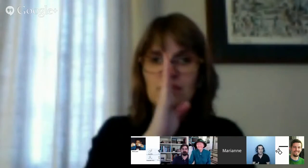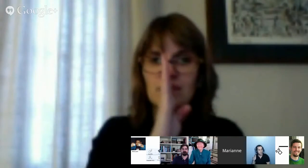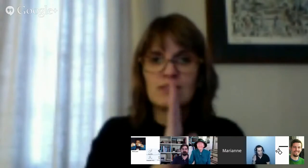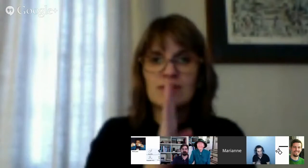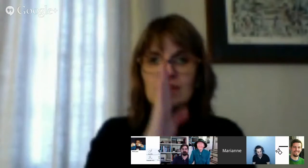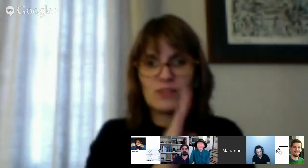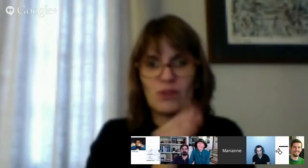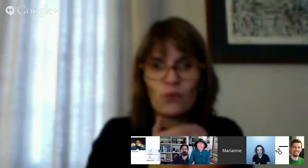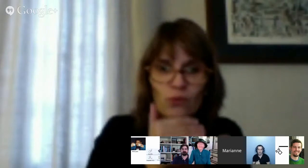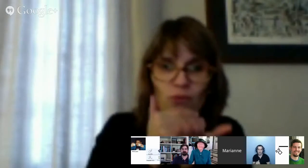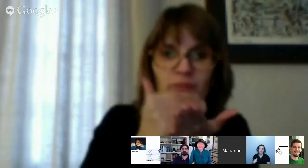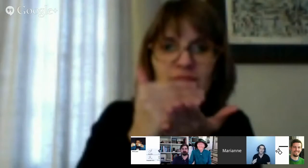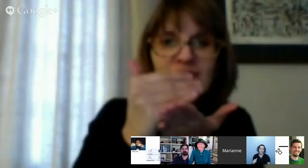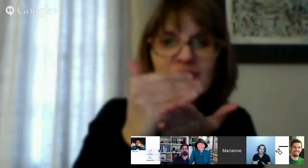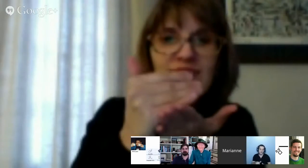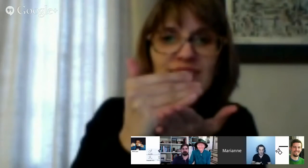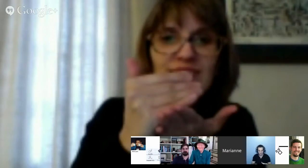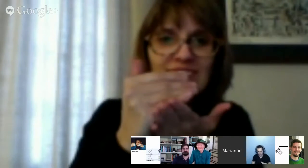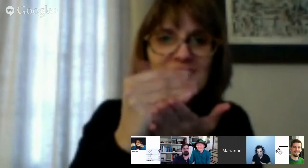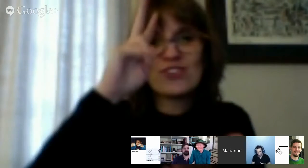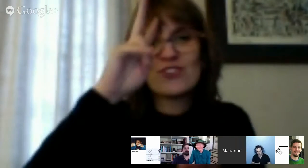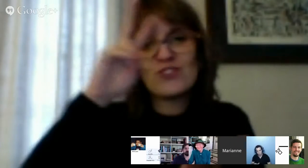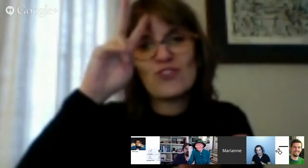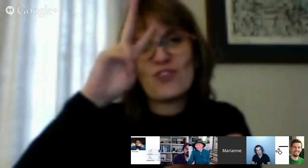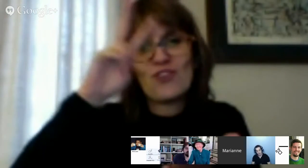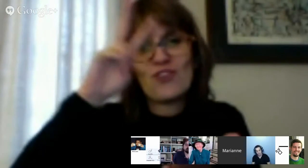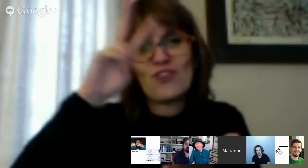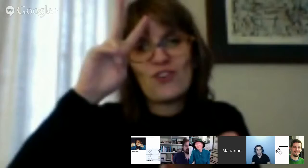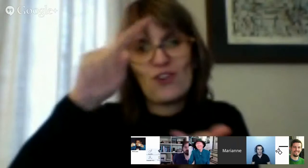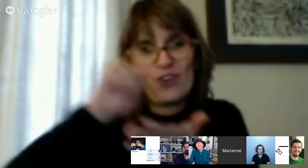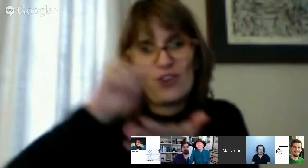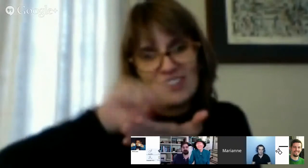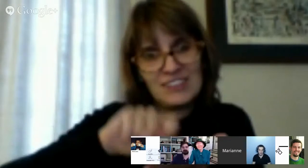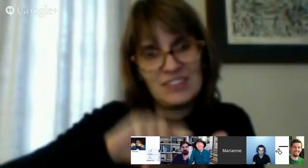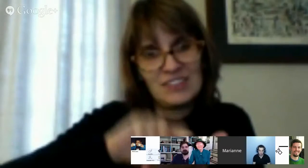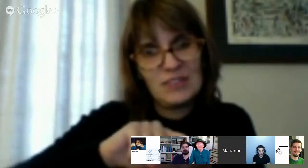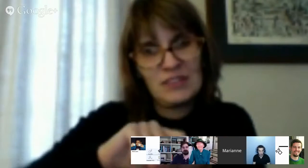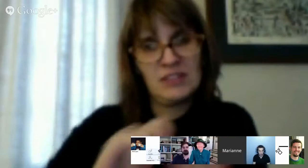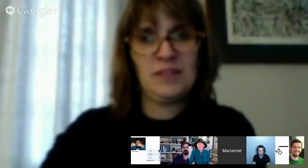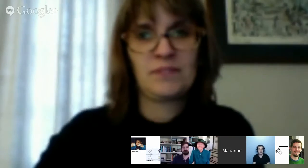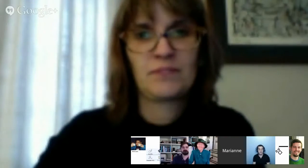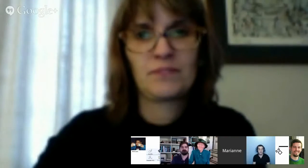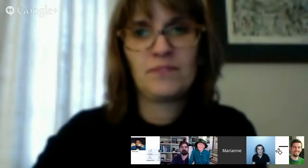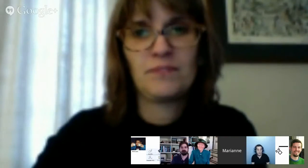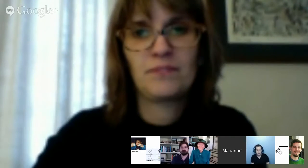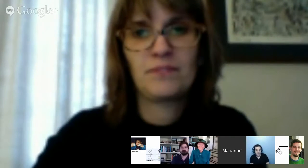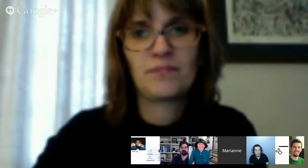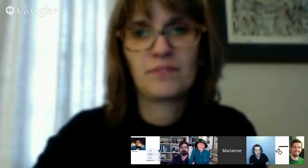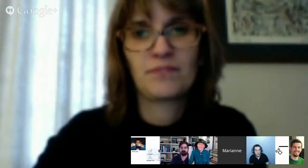onde tinham configuração de mão, tinham movimentos, tinham expressões.